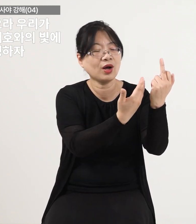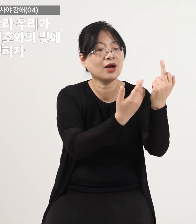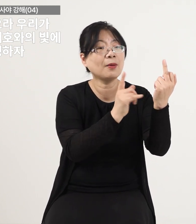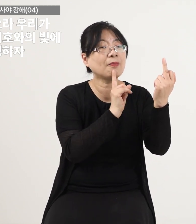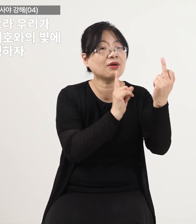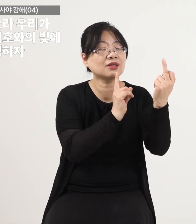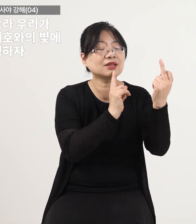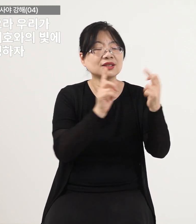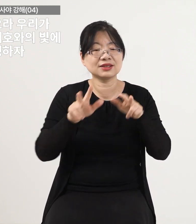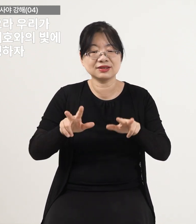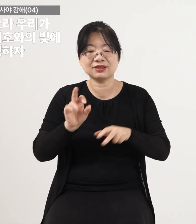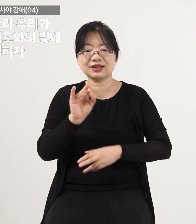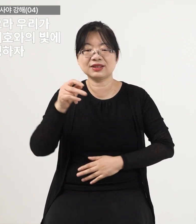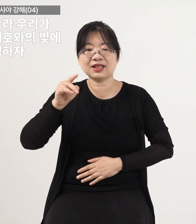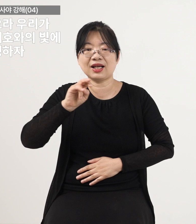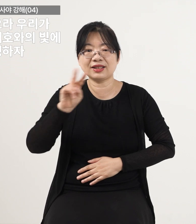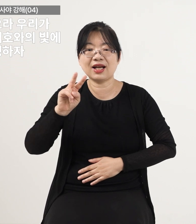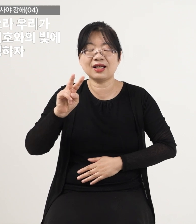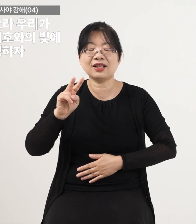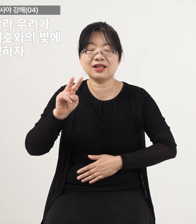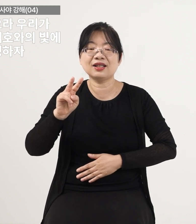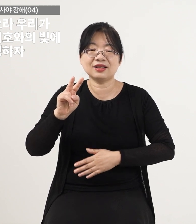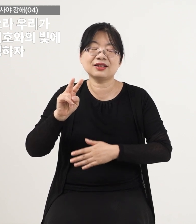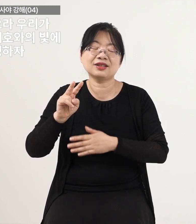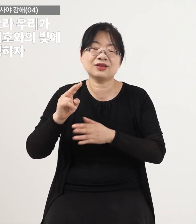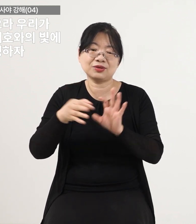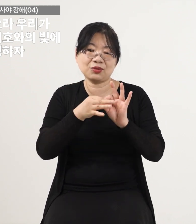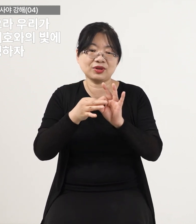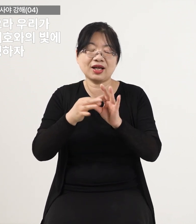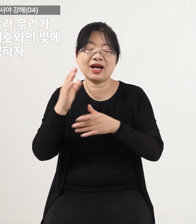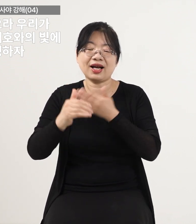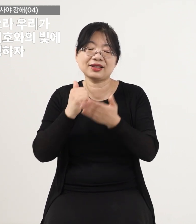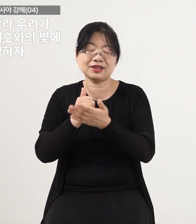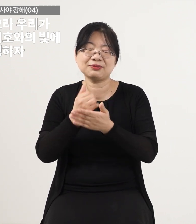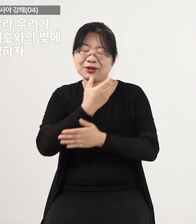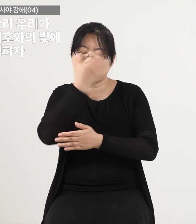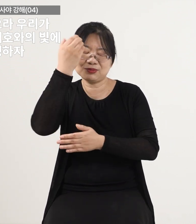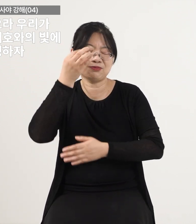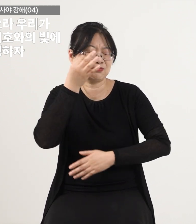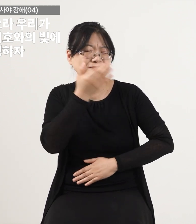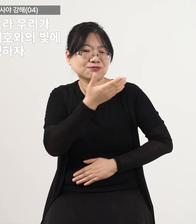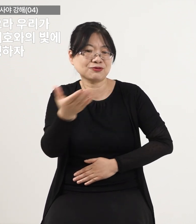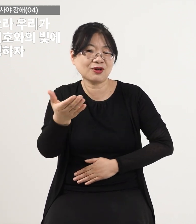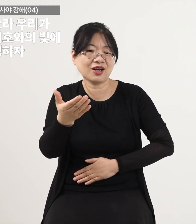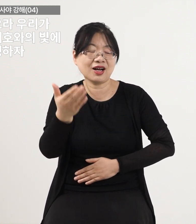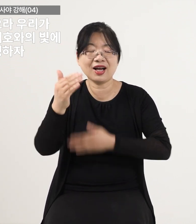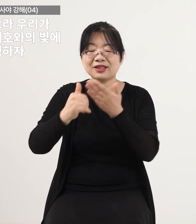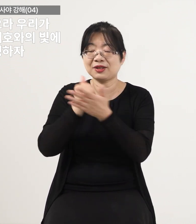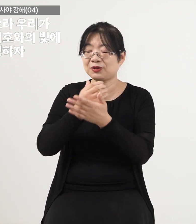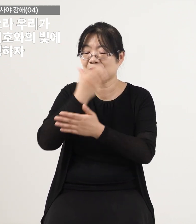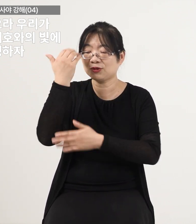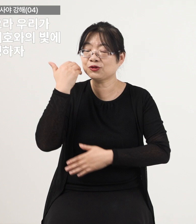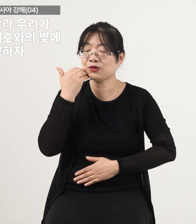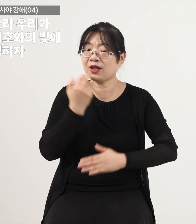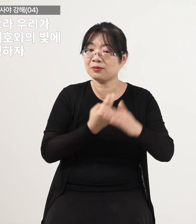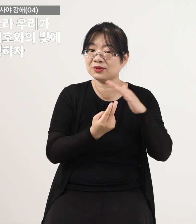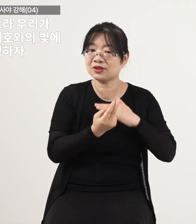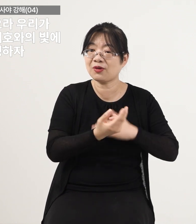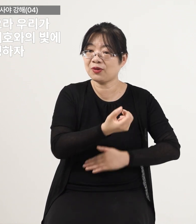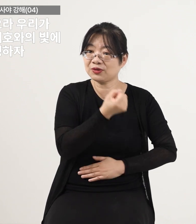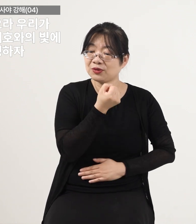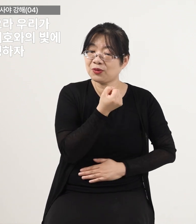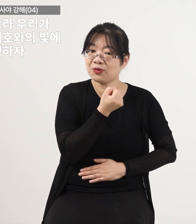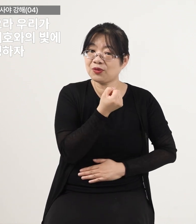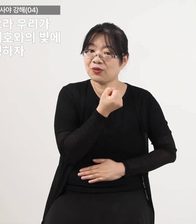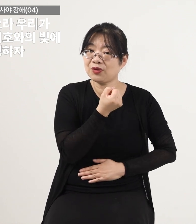겁니다. 이 숨막히는 하나님의 꿈. 그 하나님의 꿈을 누구의 비전으로? 누구의